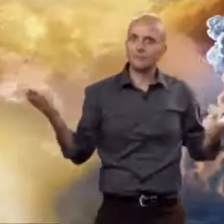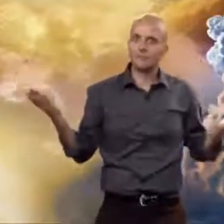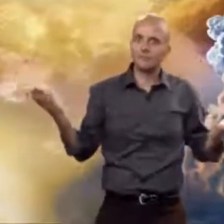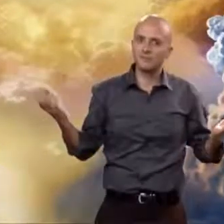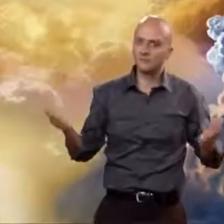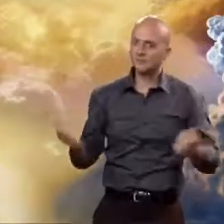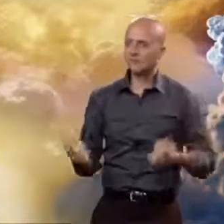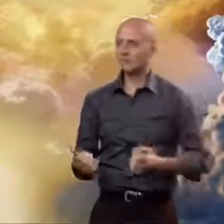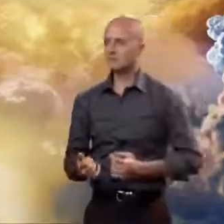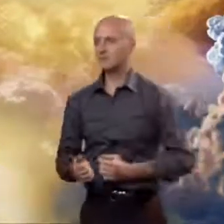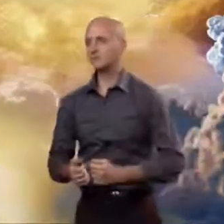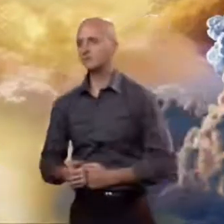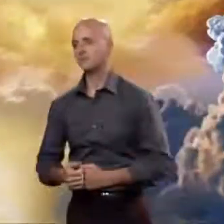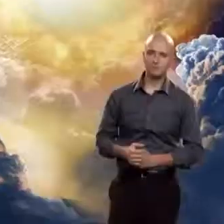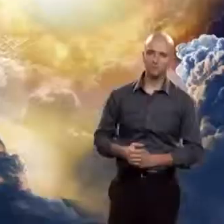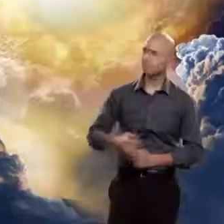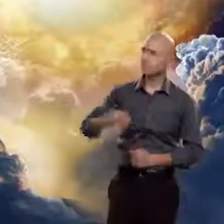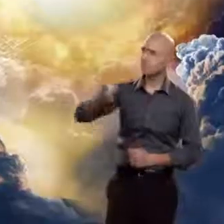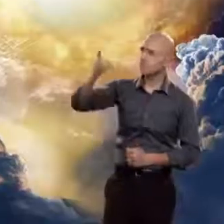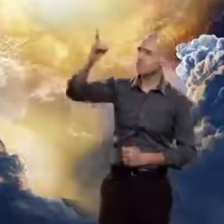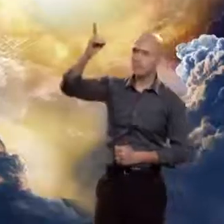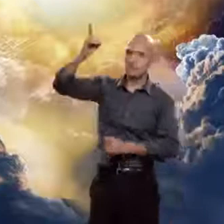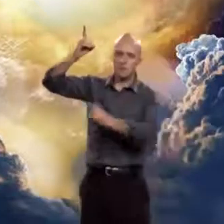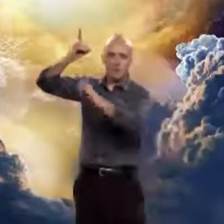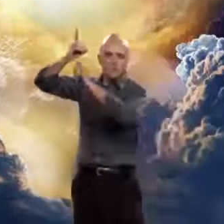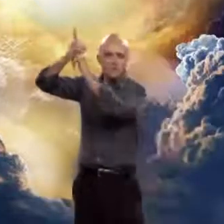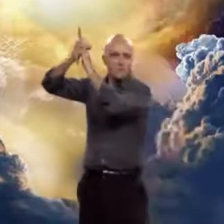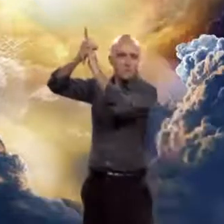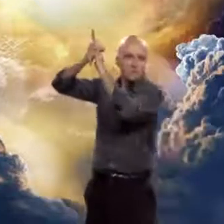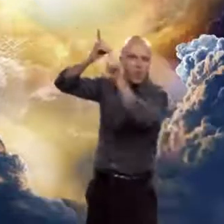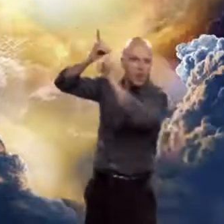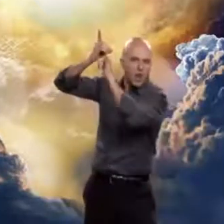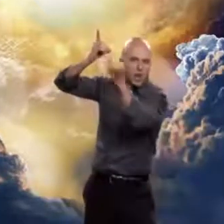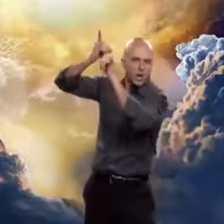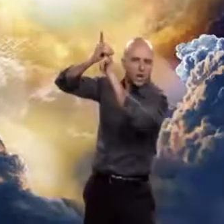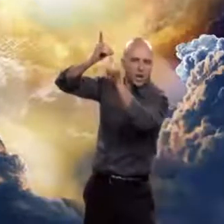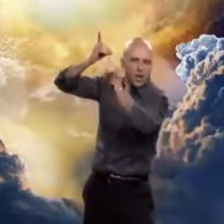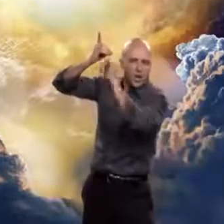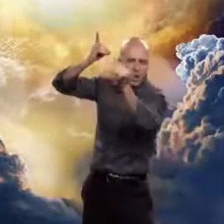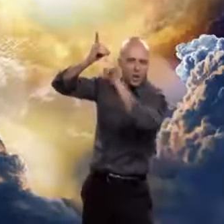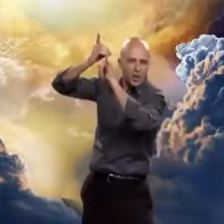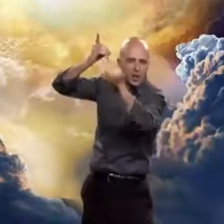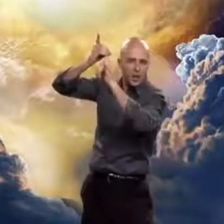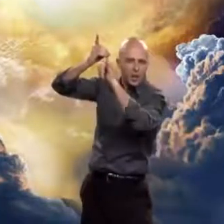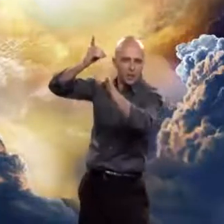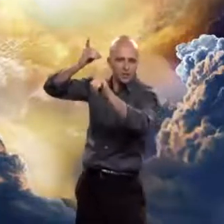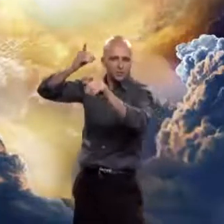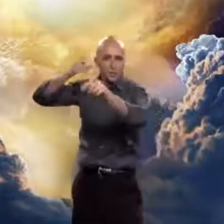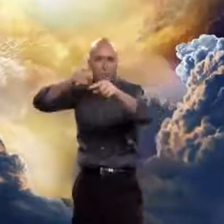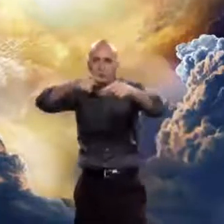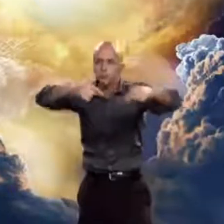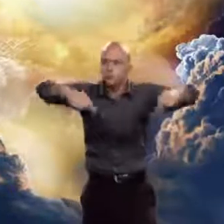Bíblia e a Bíblia somente como padrão de todas as doutrinas e base de todas as mudanças. As opiniões